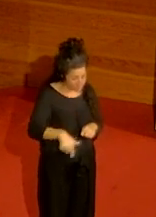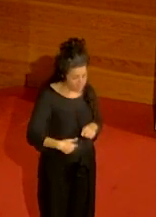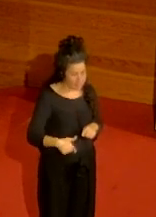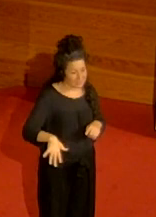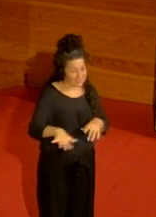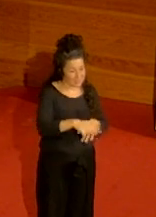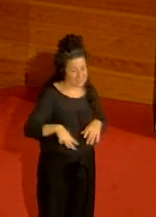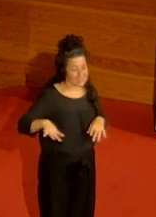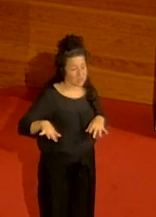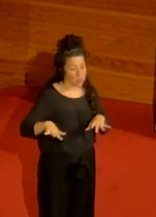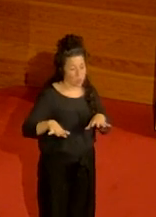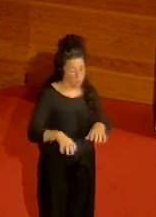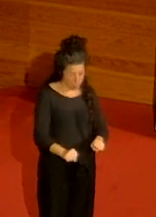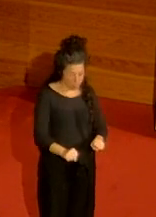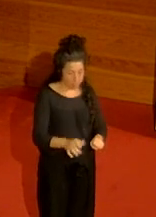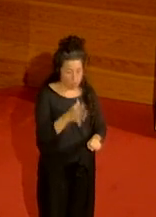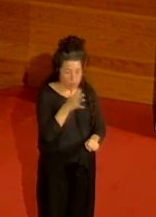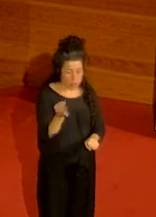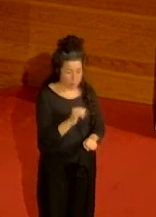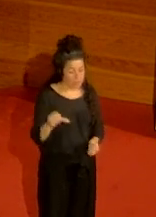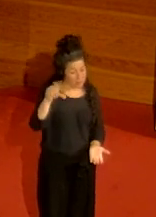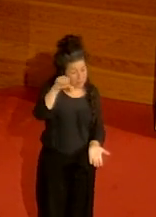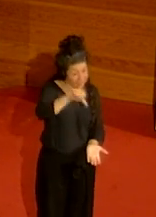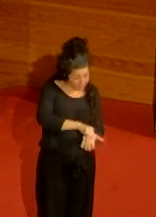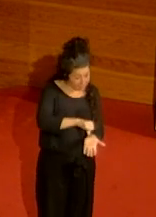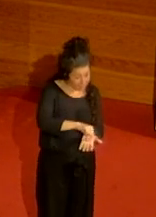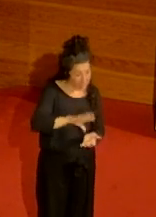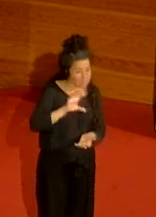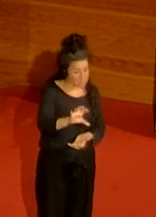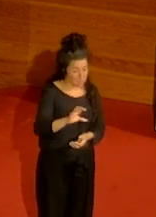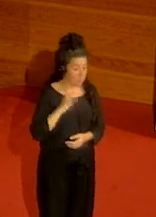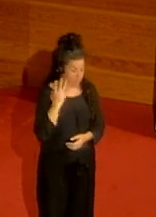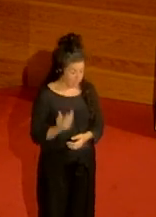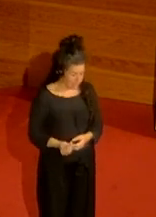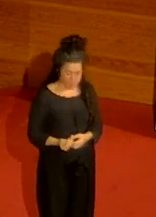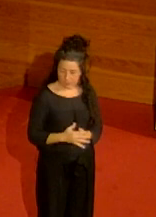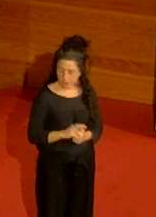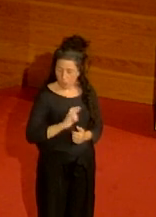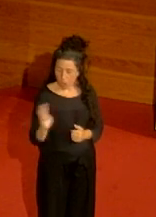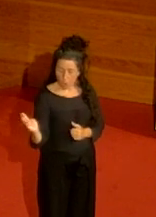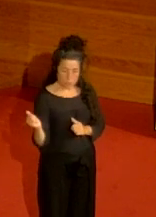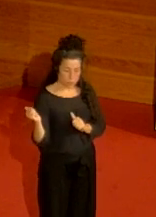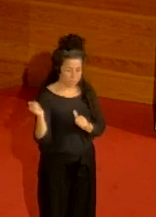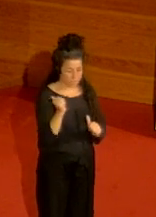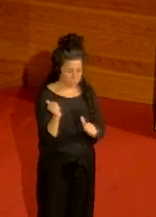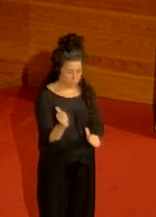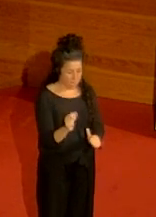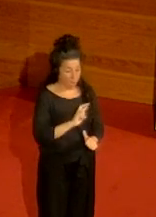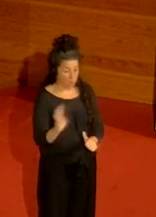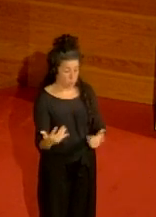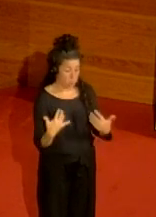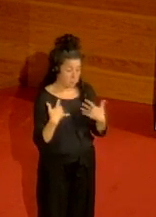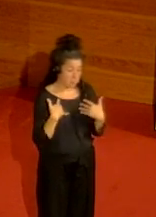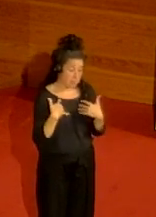ocupado según la comunidad internacional porque Debería ser la capital del Estado palestino otro funeral de otro mártir o